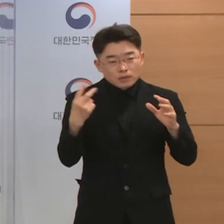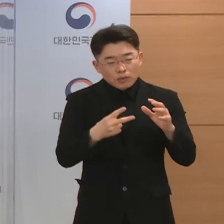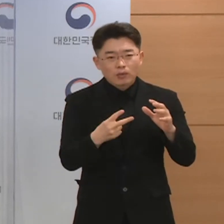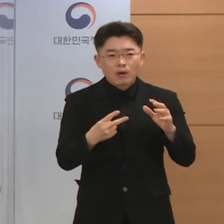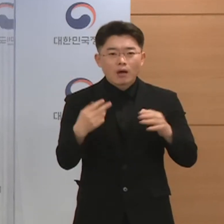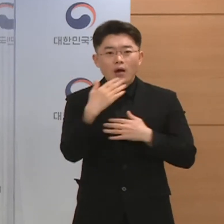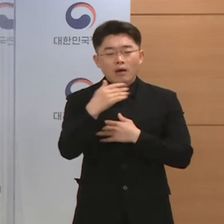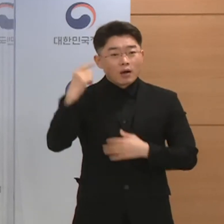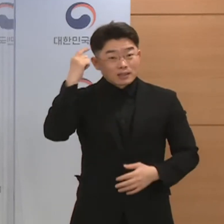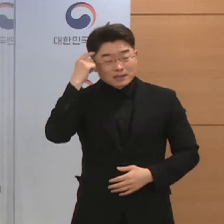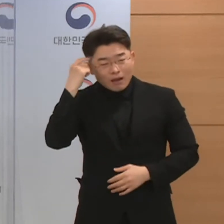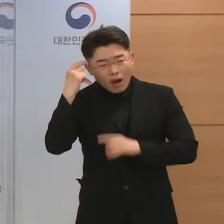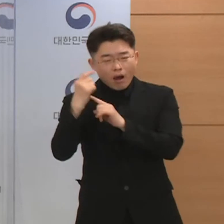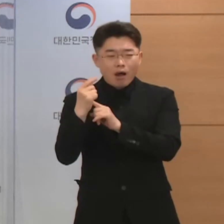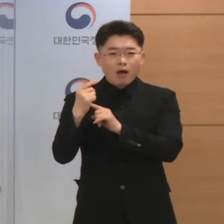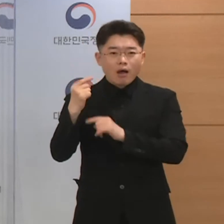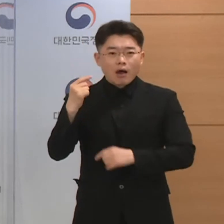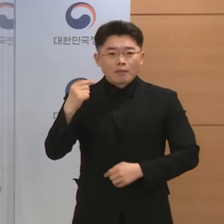위해서 필요한 조치입니다.